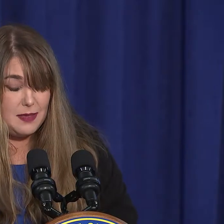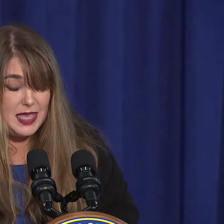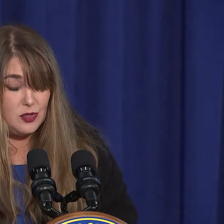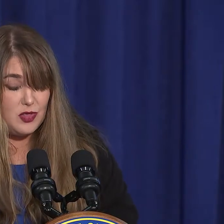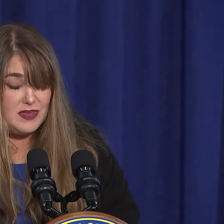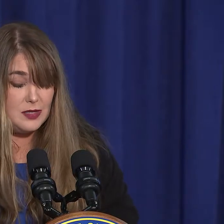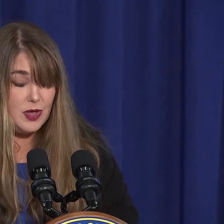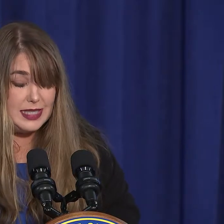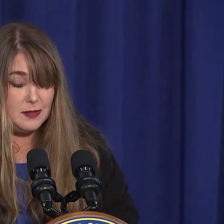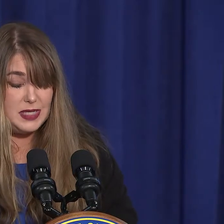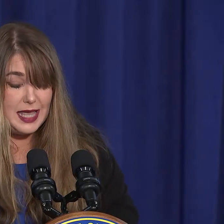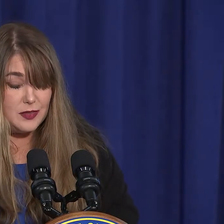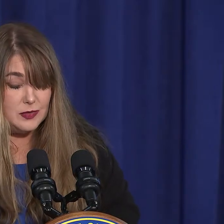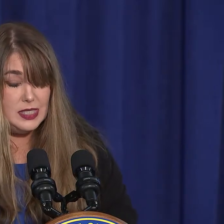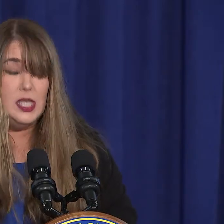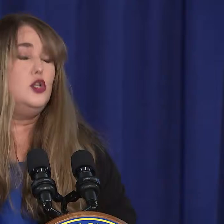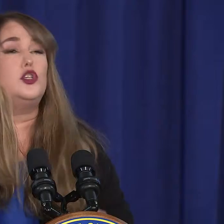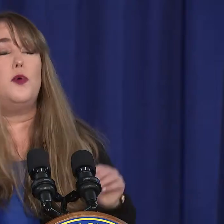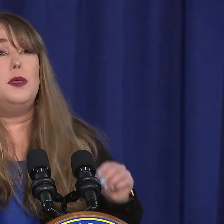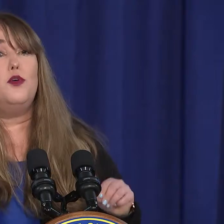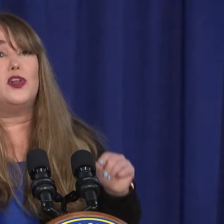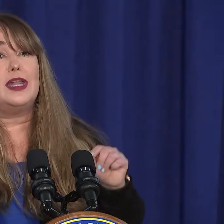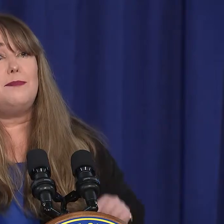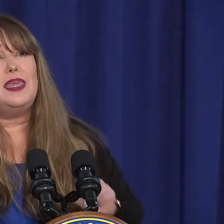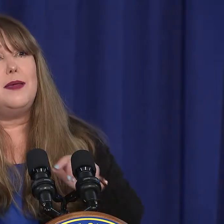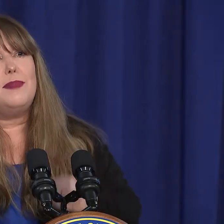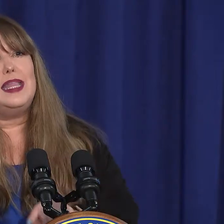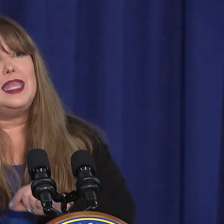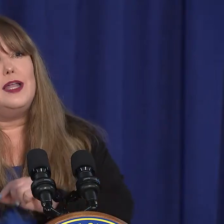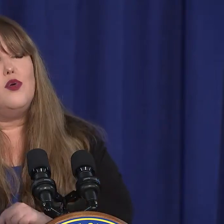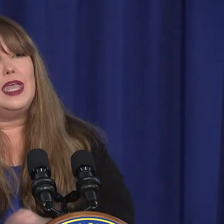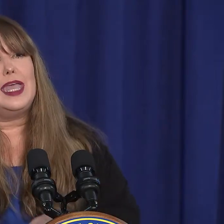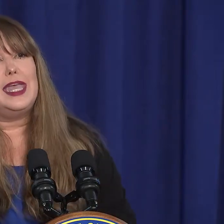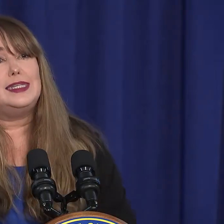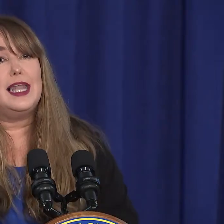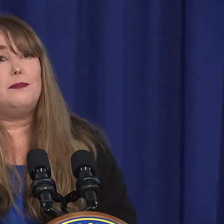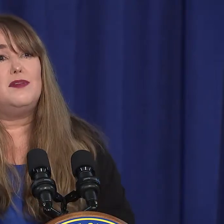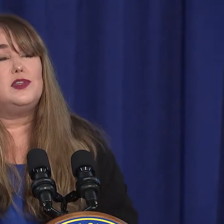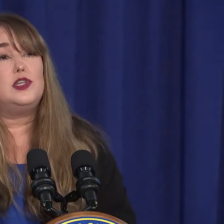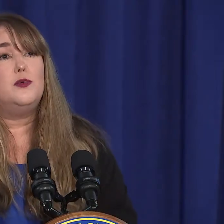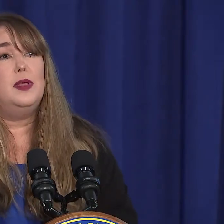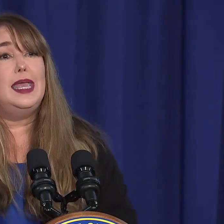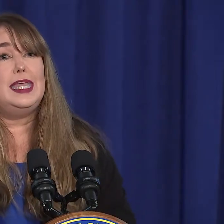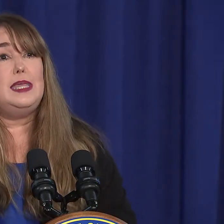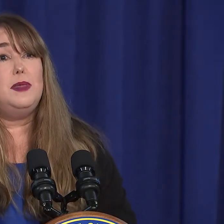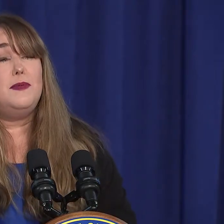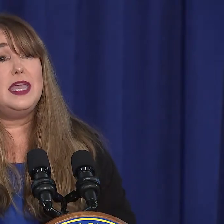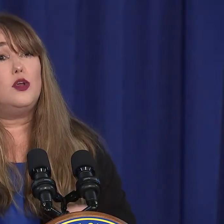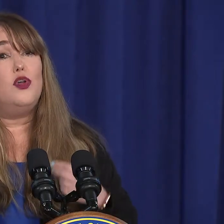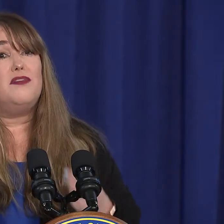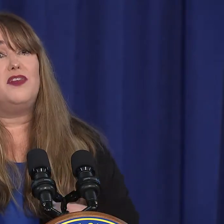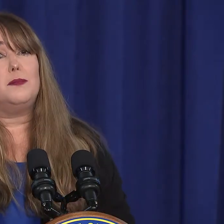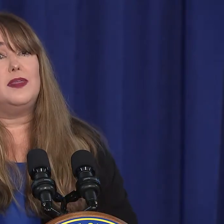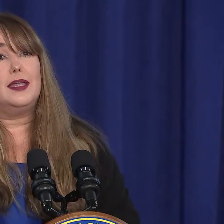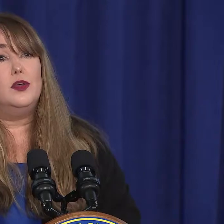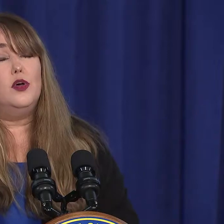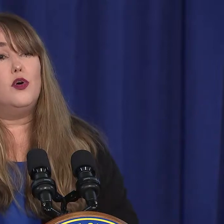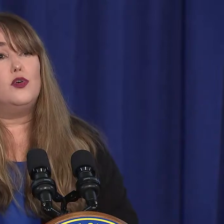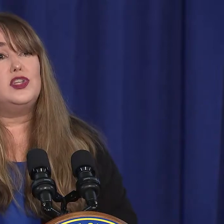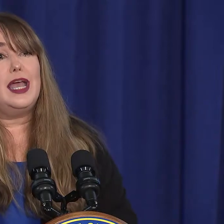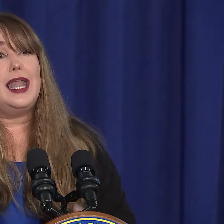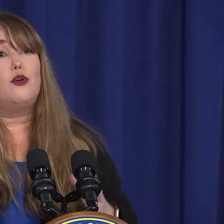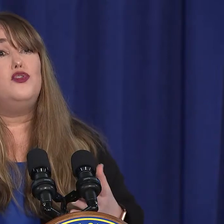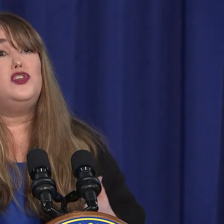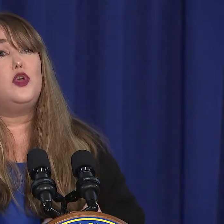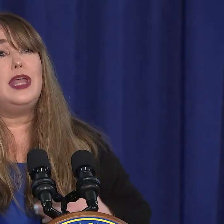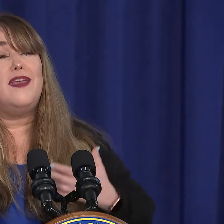la pandemia todavía no ha terminado. Nos movemos rápidamente a lo que es la prevención y vivir con la enfermedad,